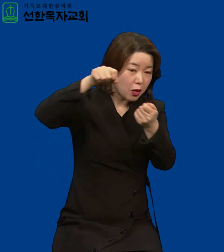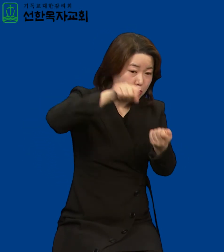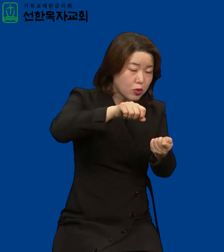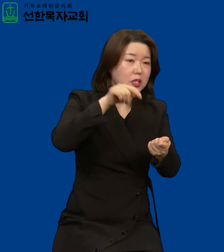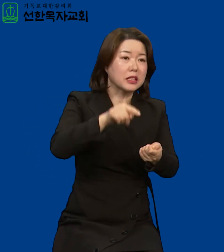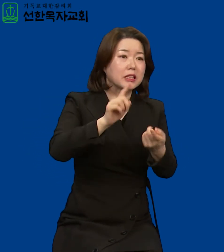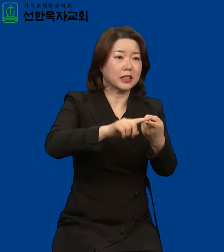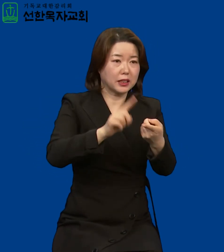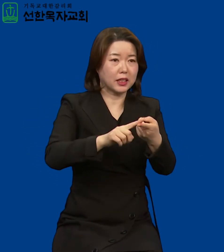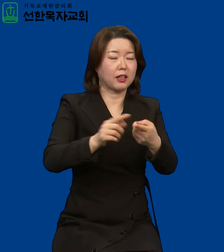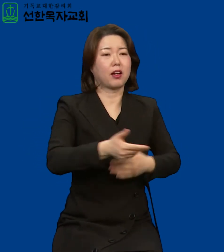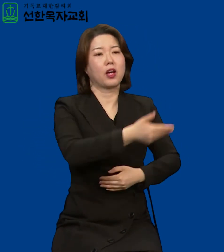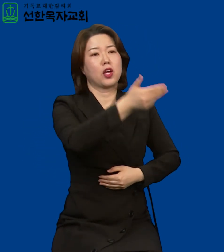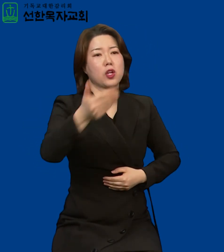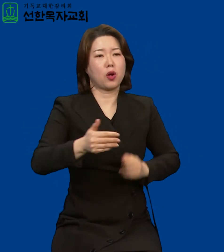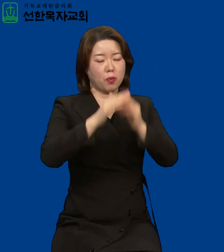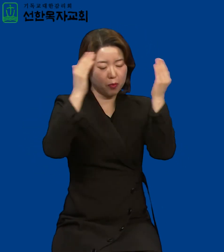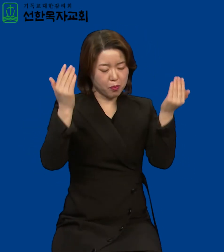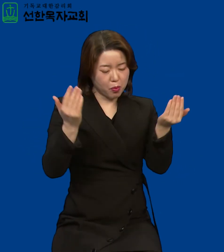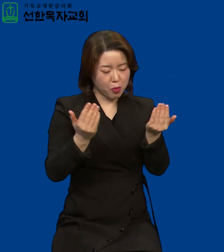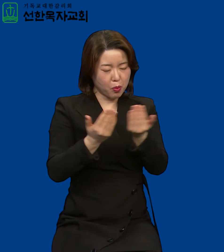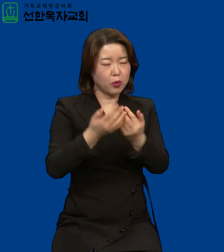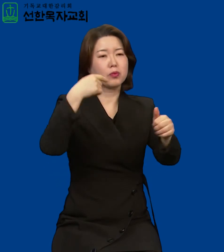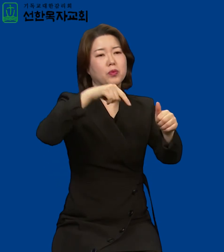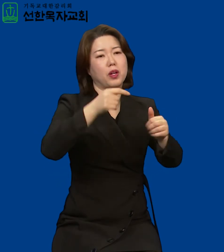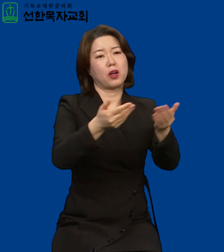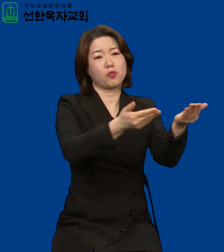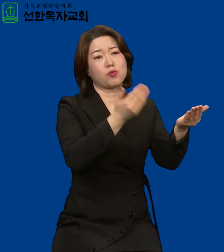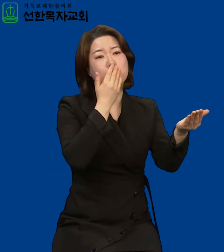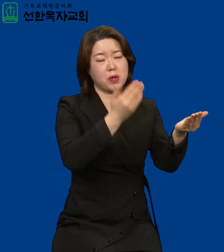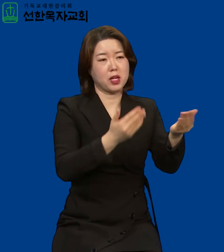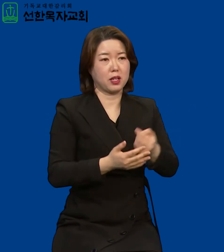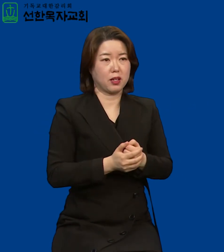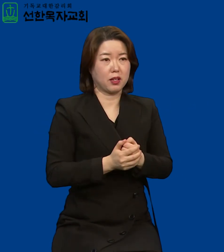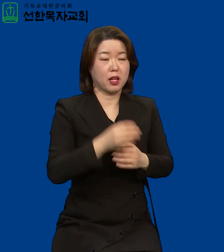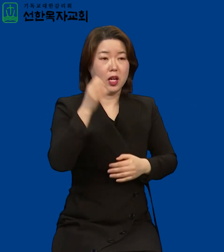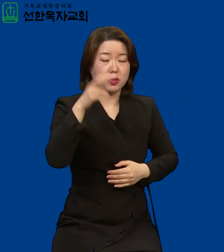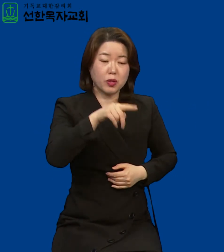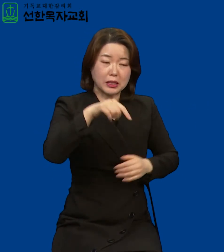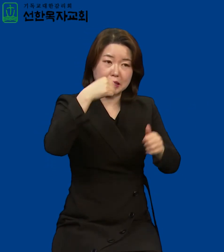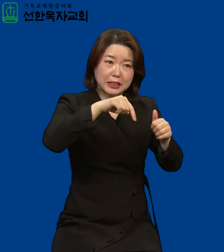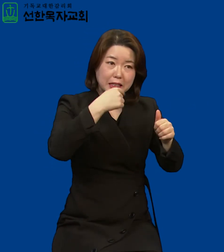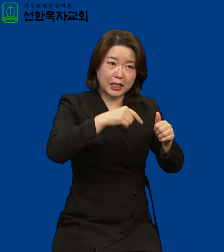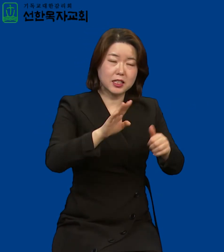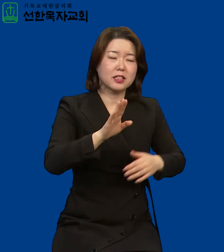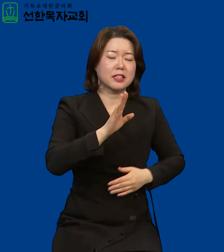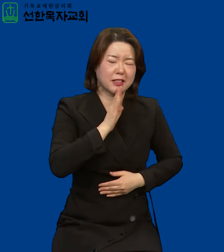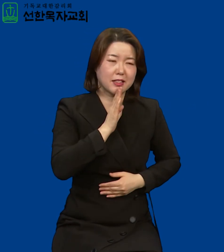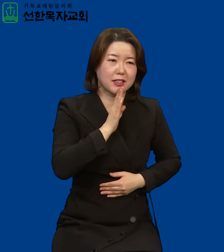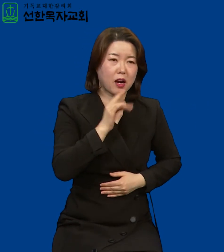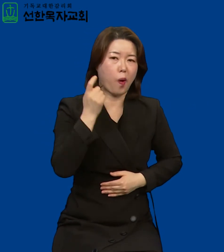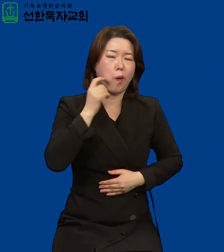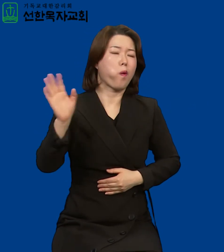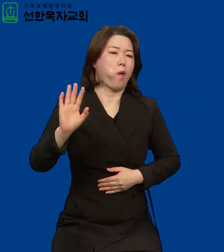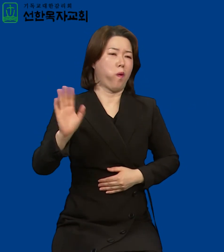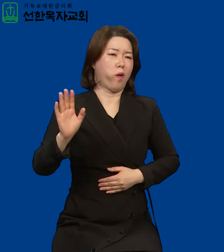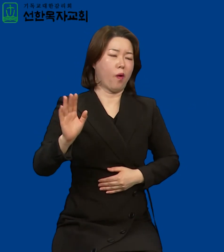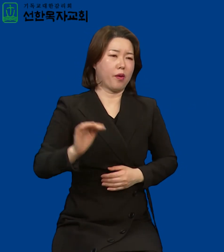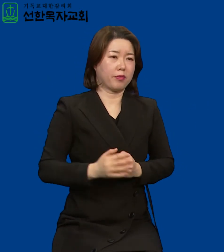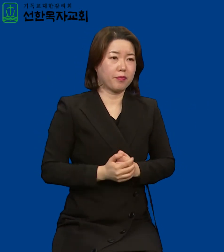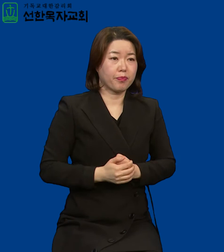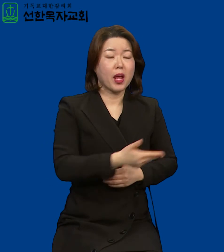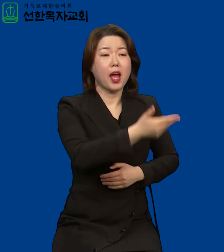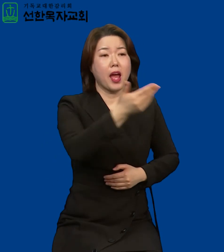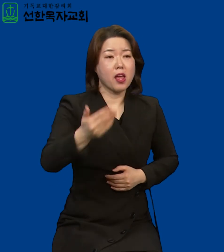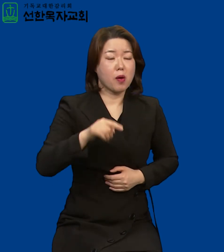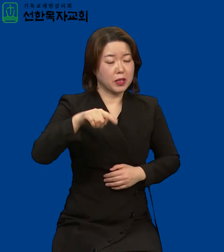것이 여러분에게 모든 것을 가르쳐 주십니다. 그리고 그 가르침은 참이요 거짓이 아닙니다.